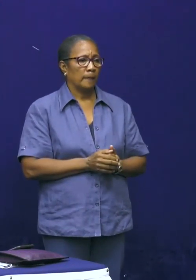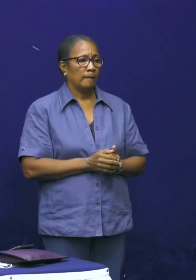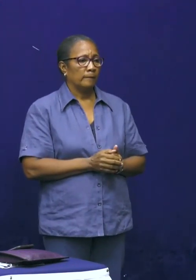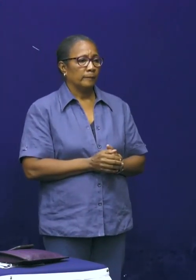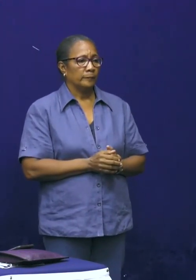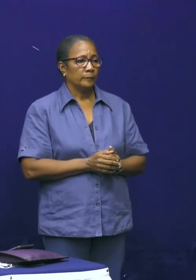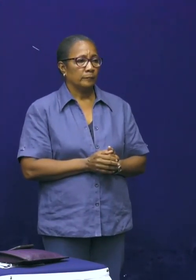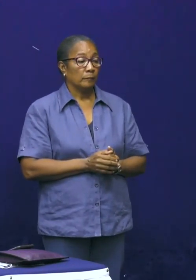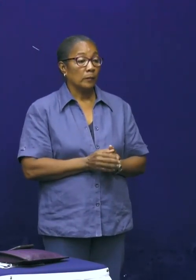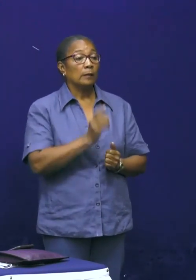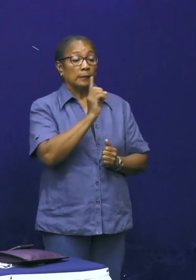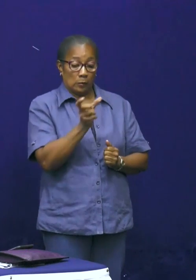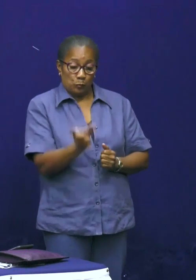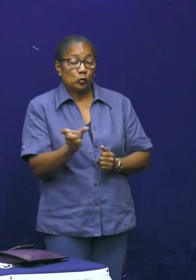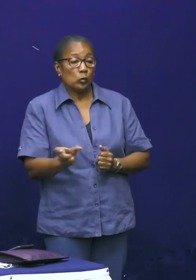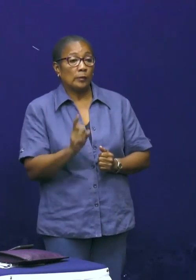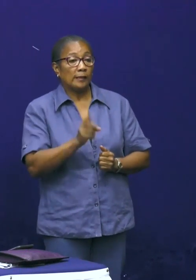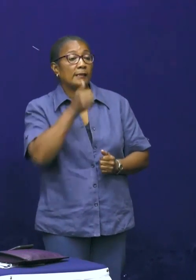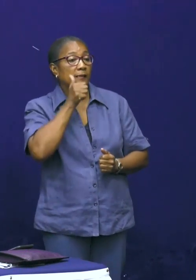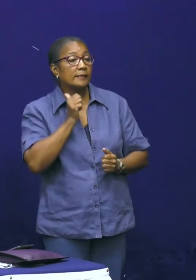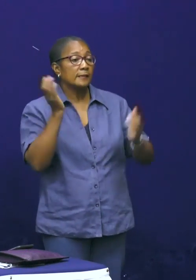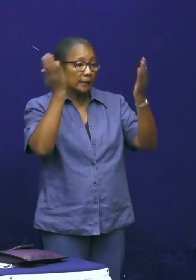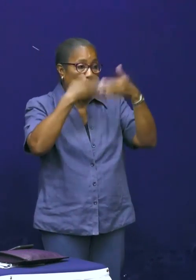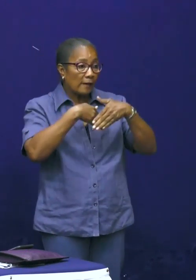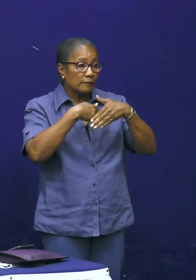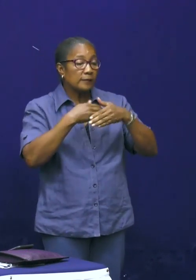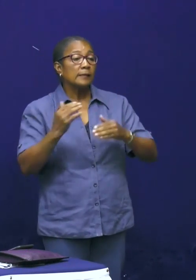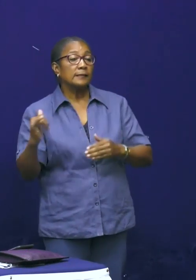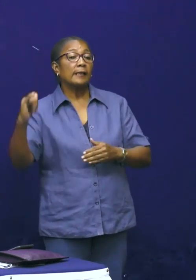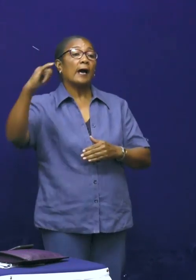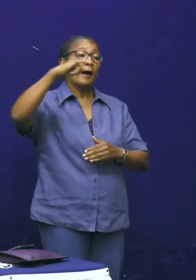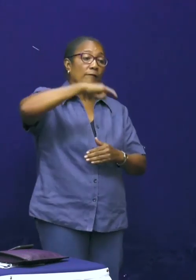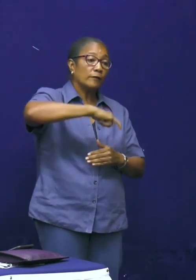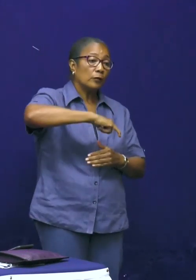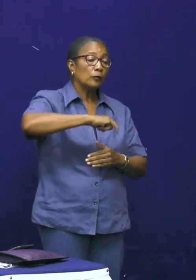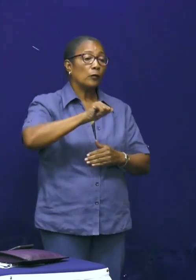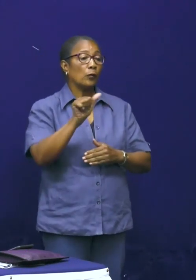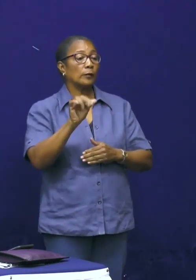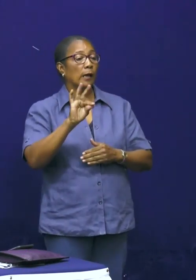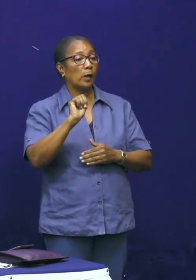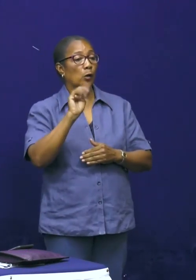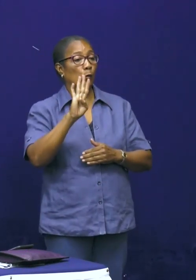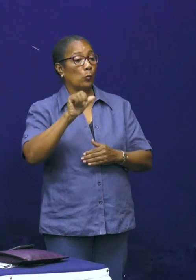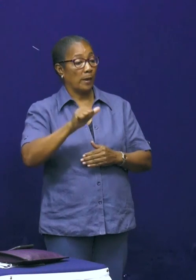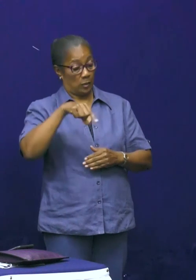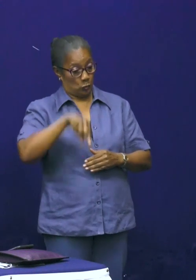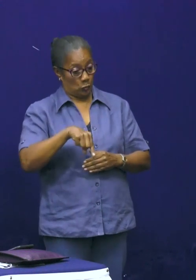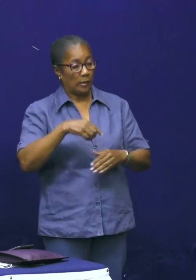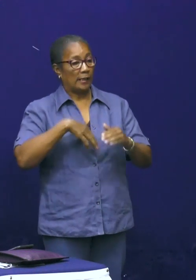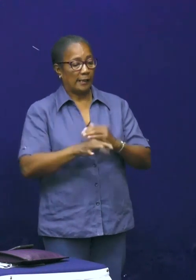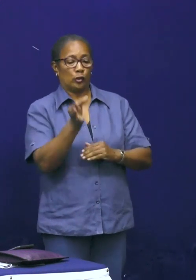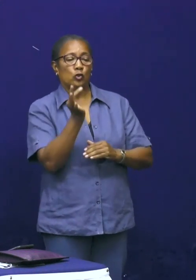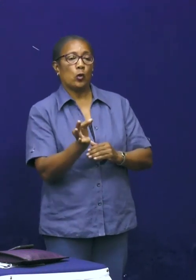De personen die gisteravond zijn afgereisd uit Aruba zitten momenteel in